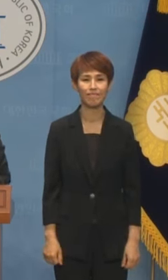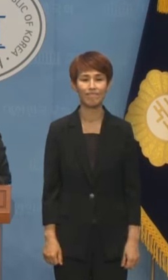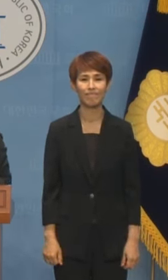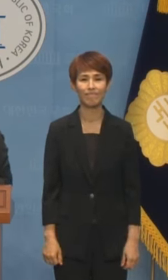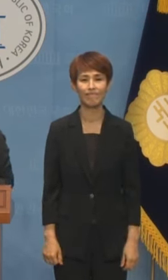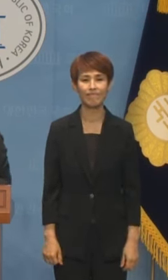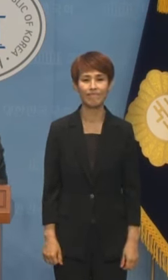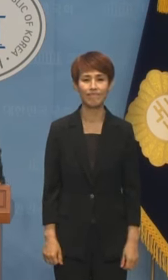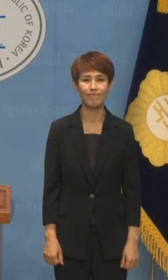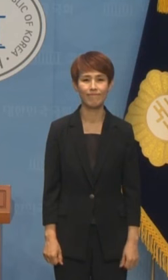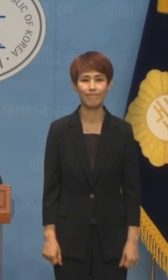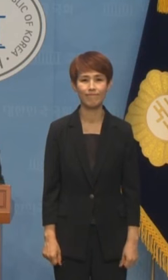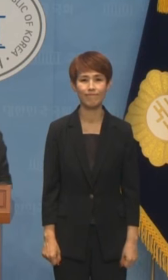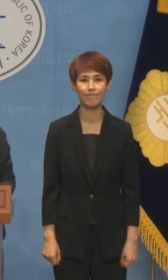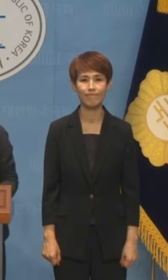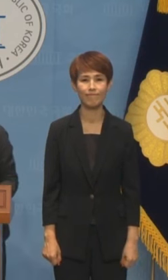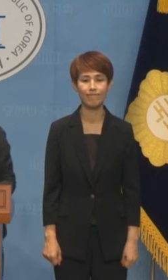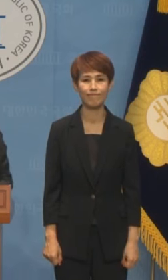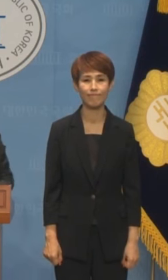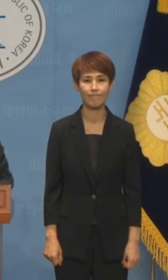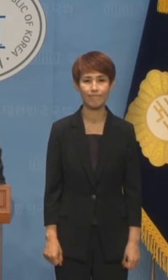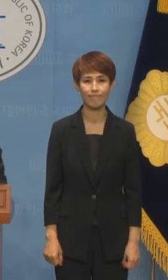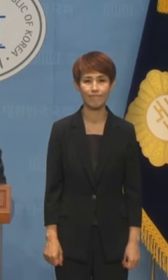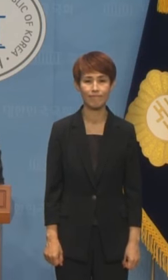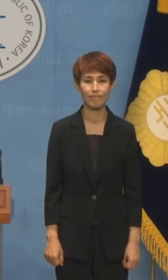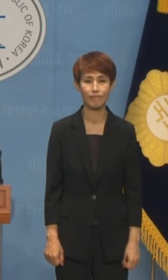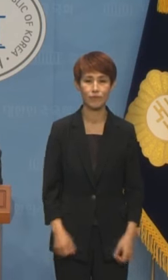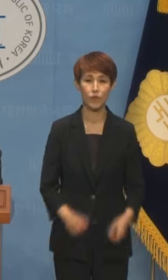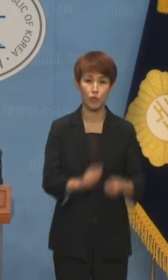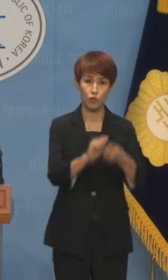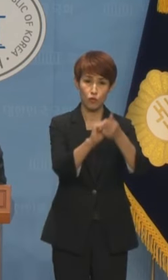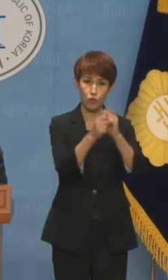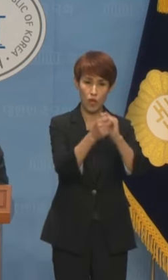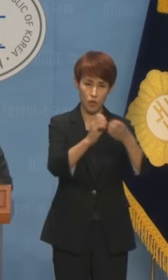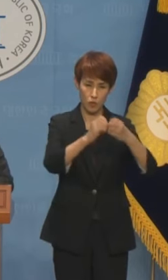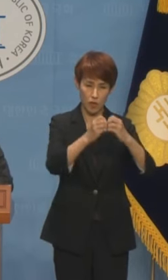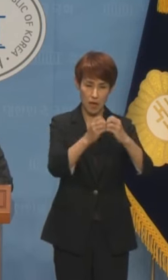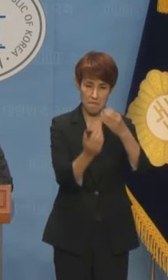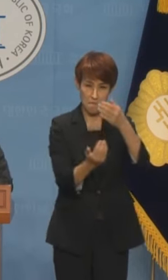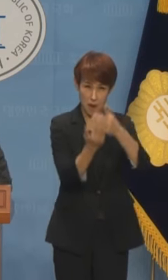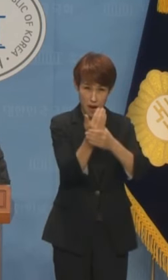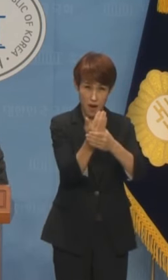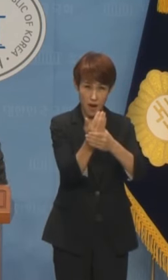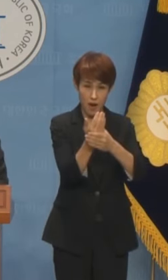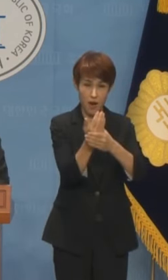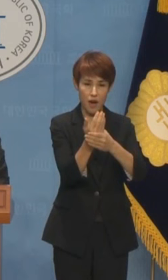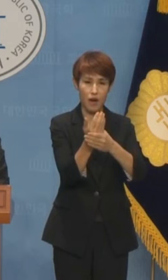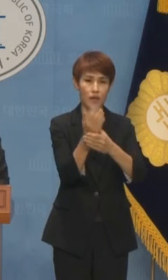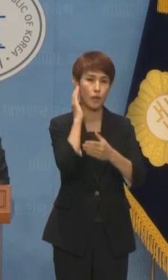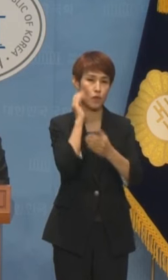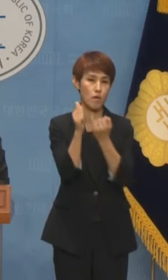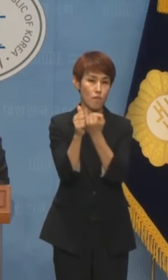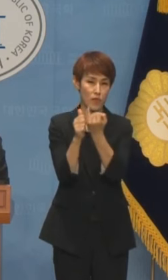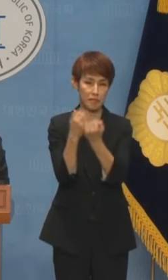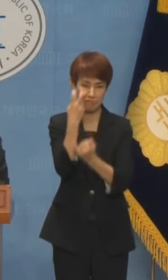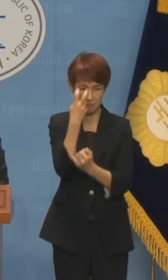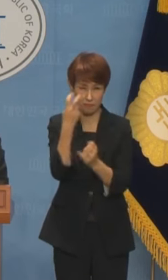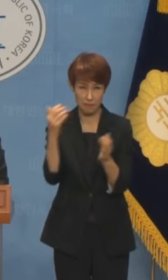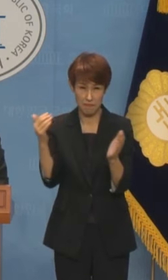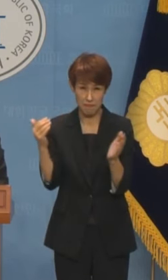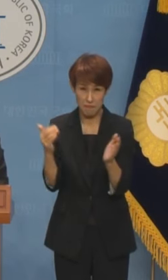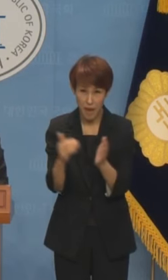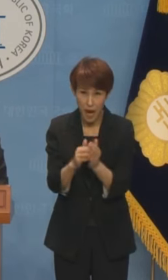브리핑하겠습니다. 반갑습니다. 도이치모터스 주가 조작 사건으로 김건희 여사를 탈탈 털었으면 이제